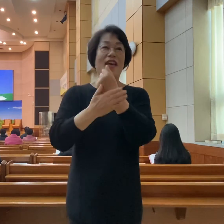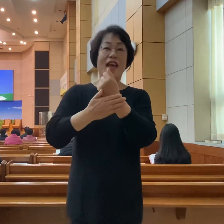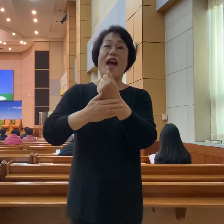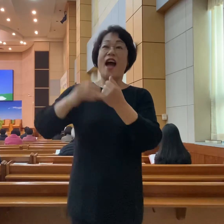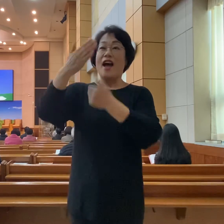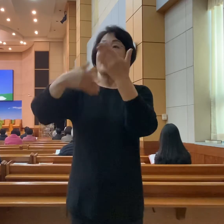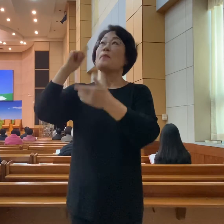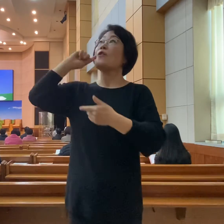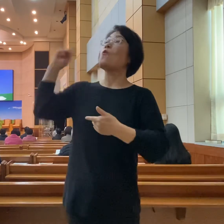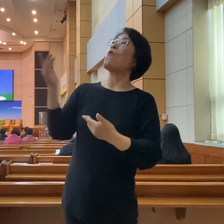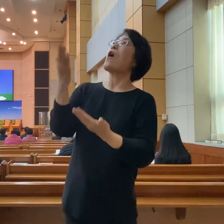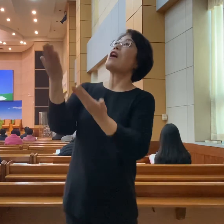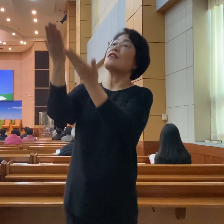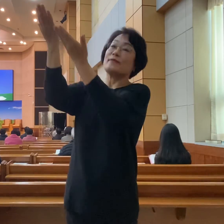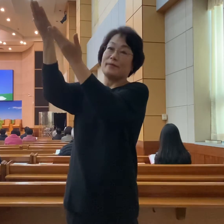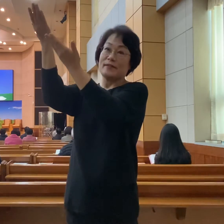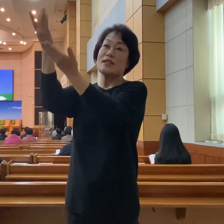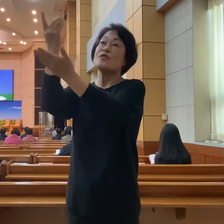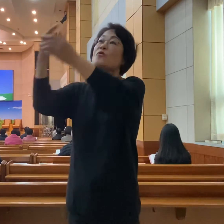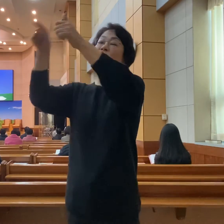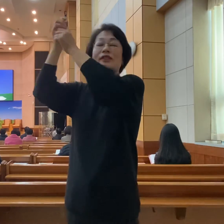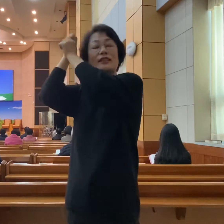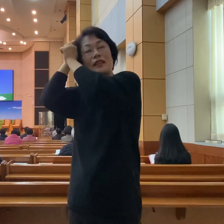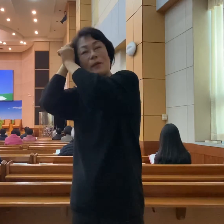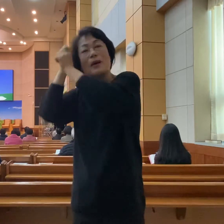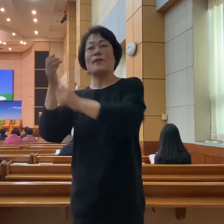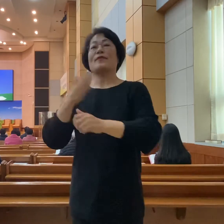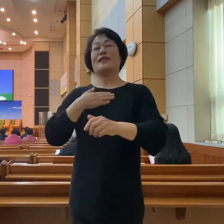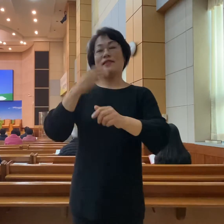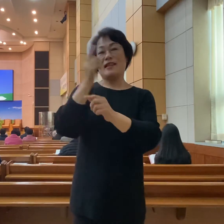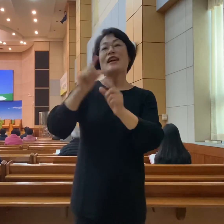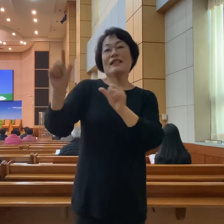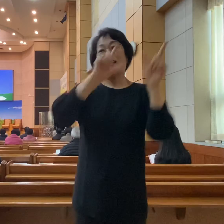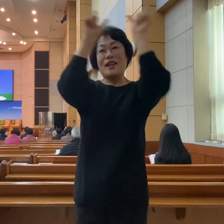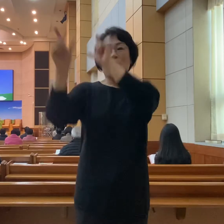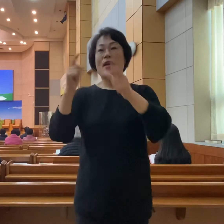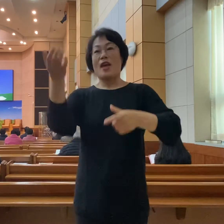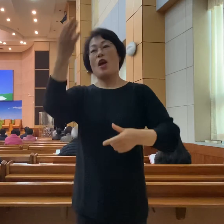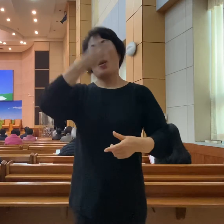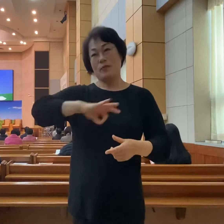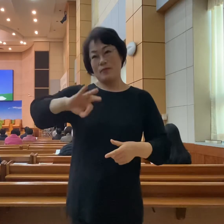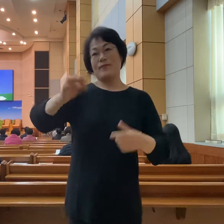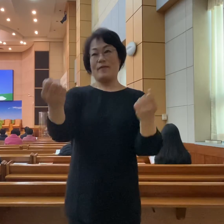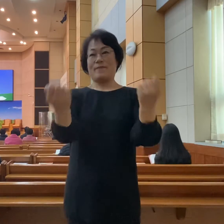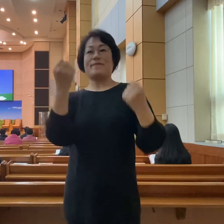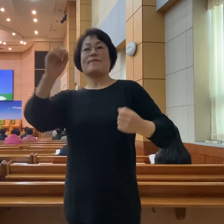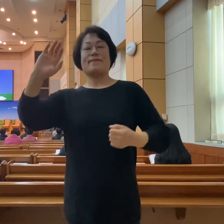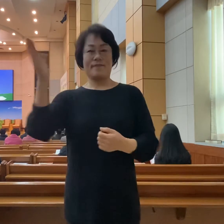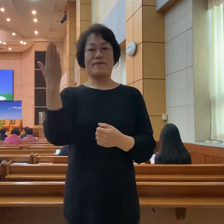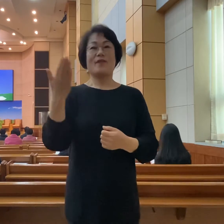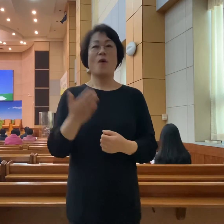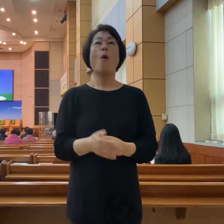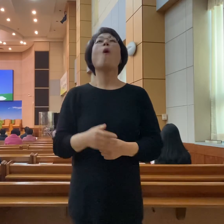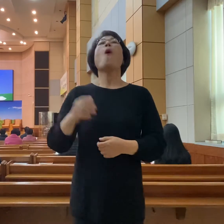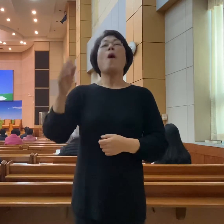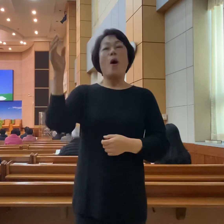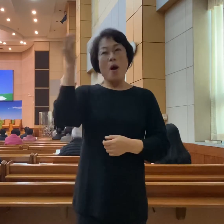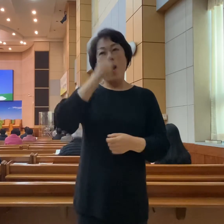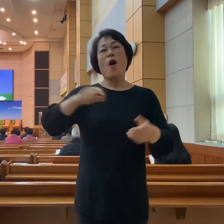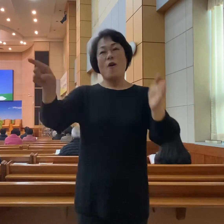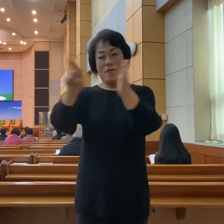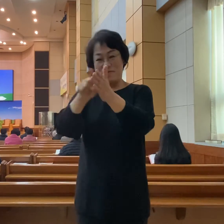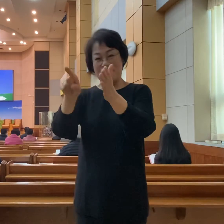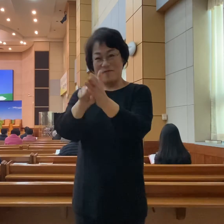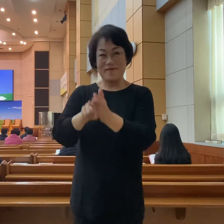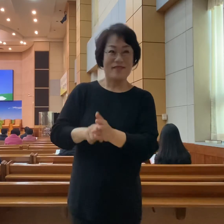영광을 드러내니까 더 삶에 보람도 있고 힘도 있고, 이 신앙의 세계가